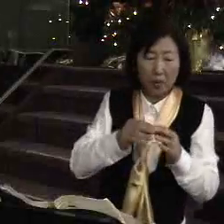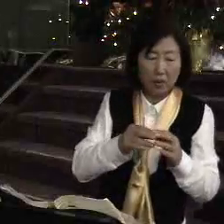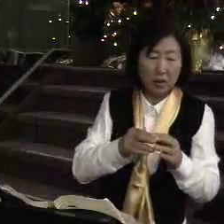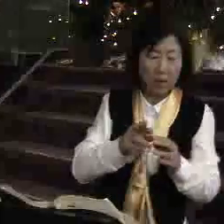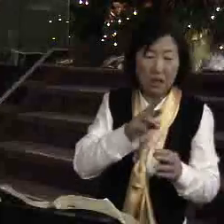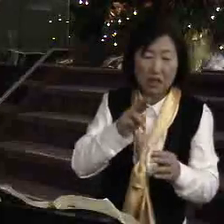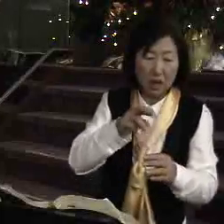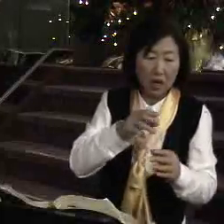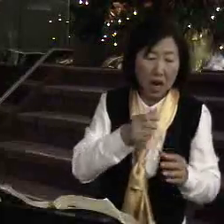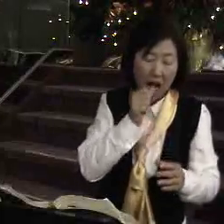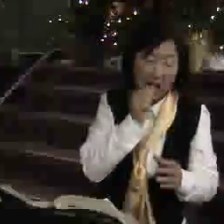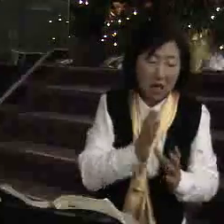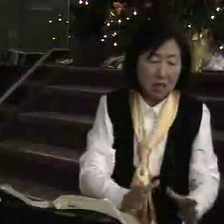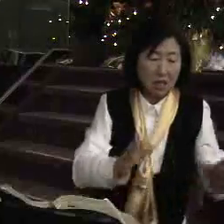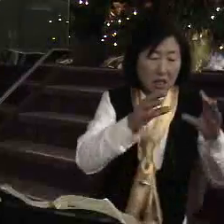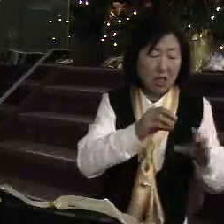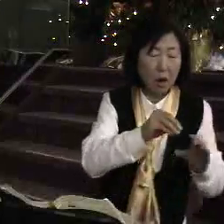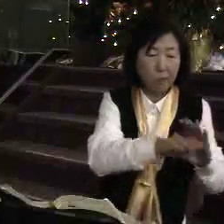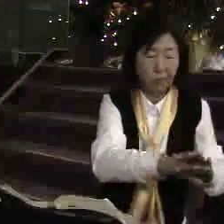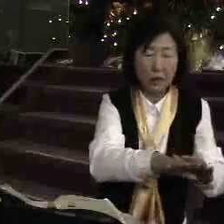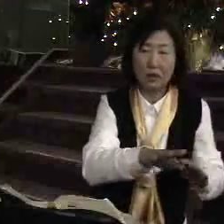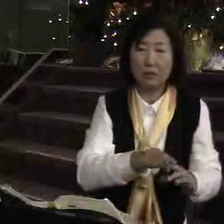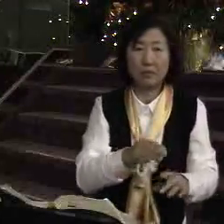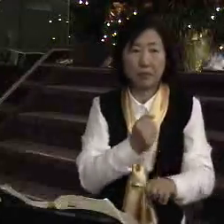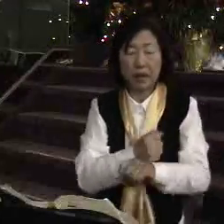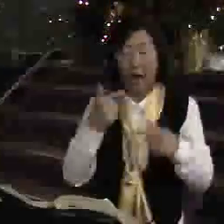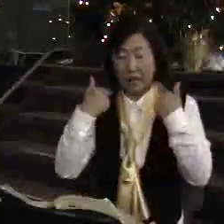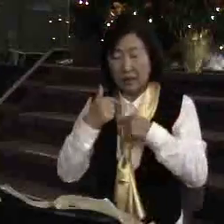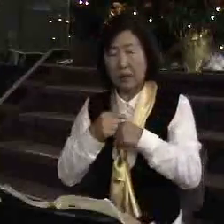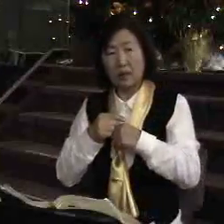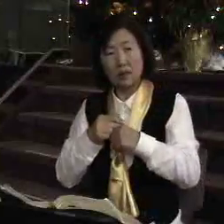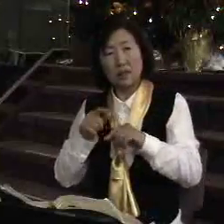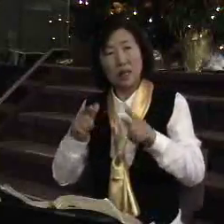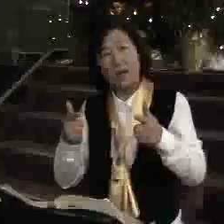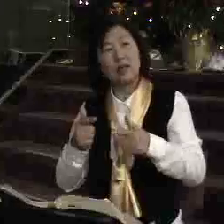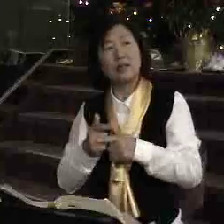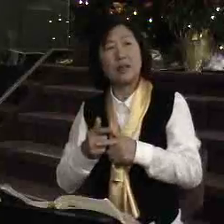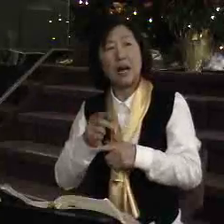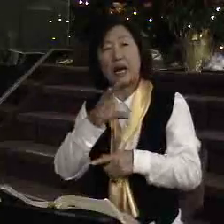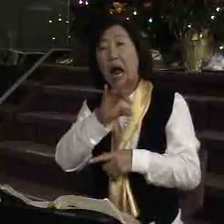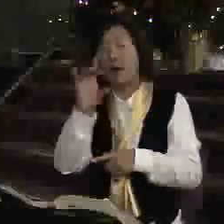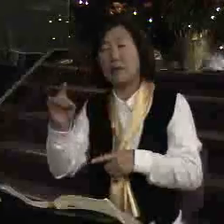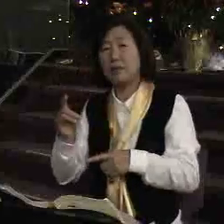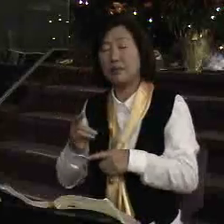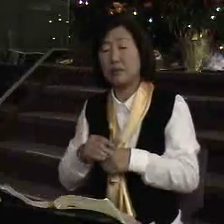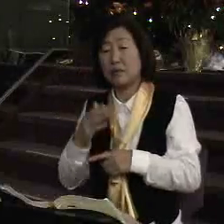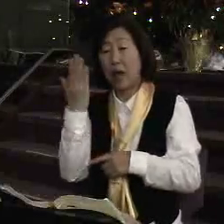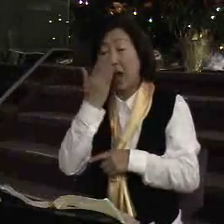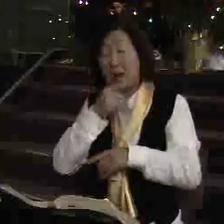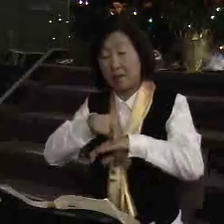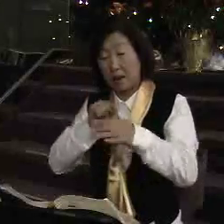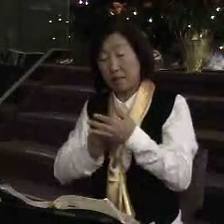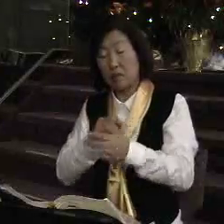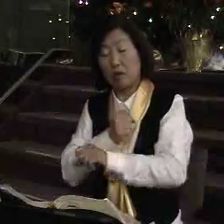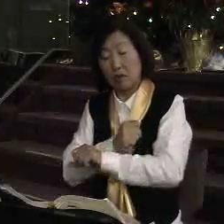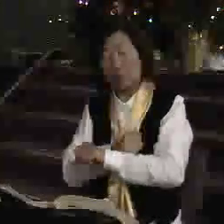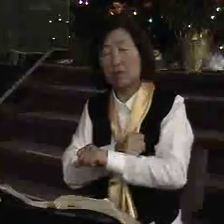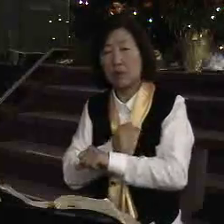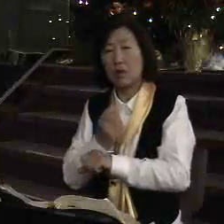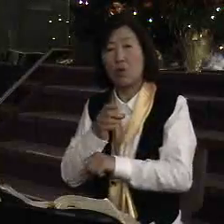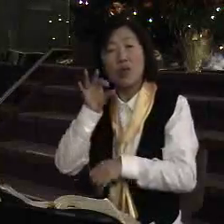캔에 놓기도 하고, 항상 그러진 않지만 가끔 그럽니다. 가끔 그런데 순수한 마음을 하거든요.